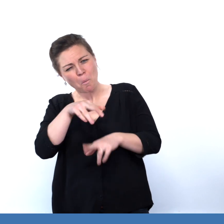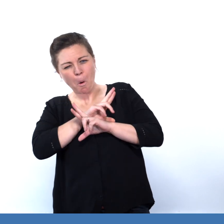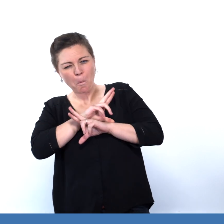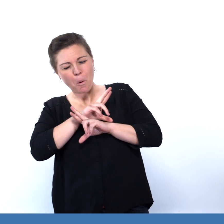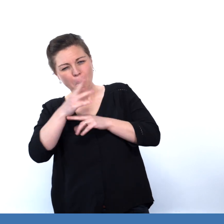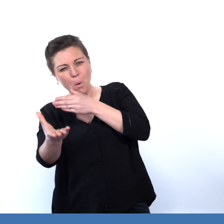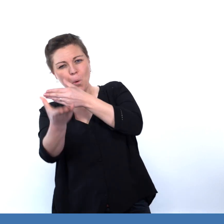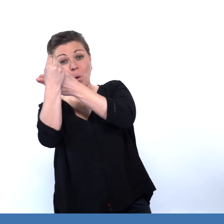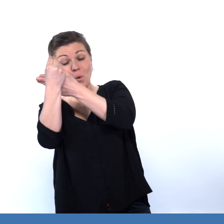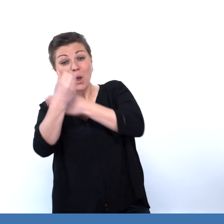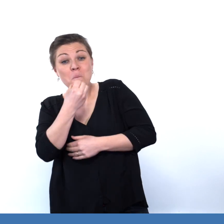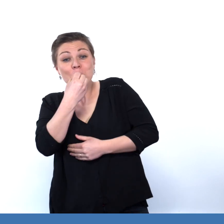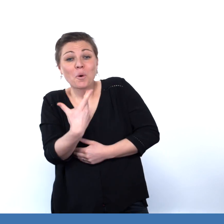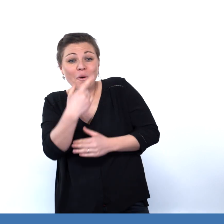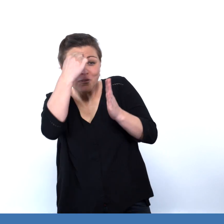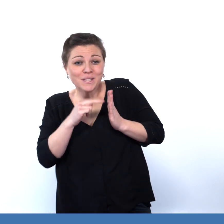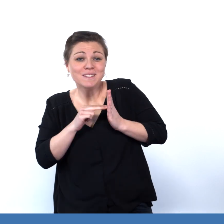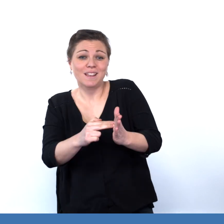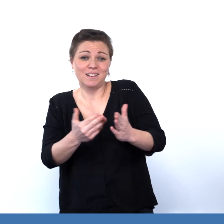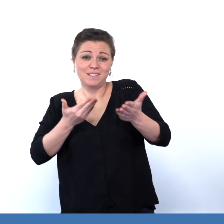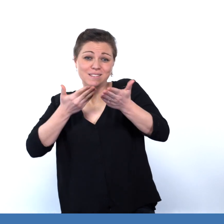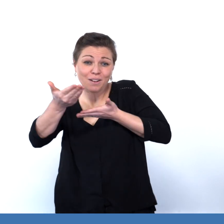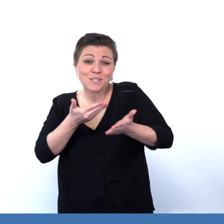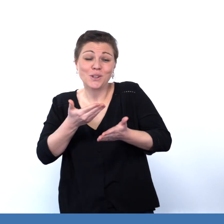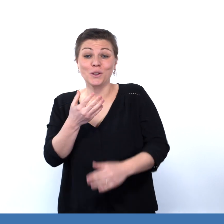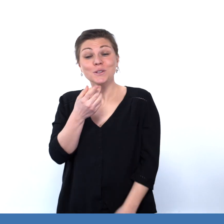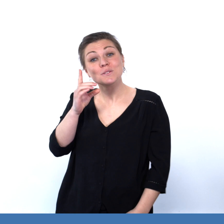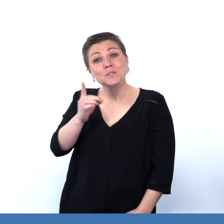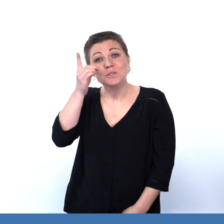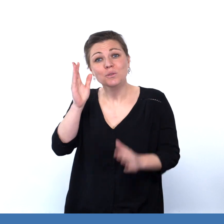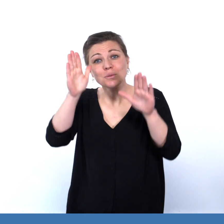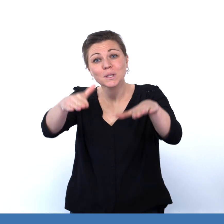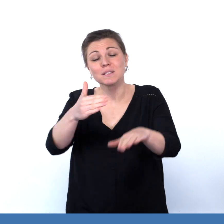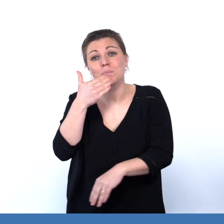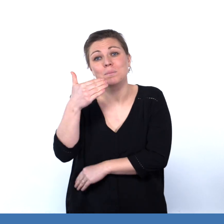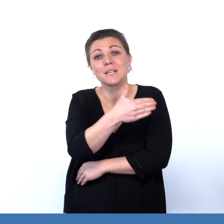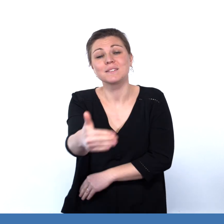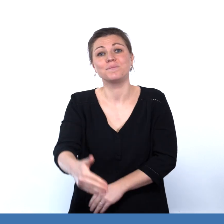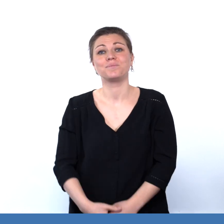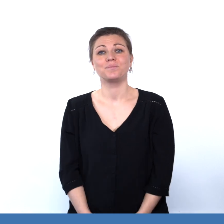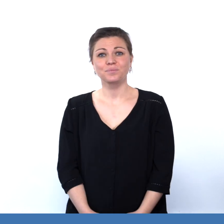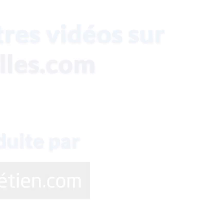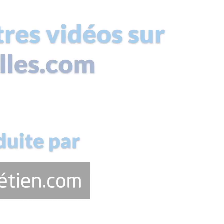mon repos, bon et fidèle serviteur. Que Dieu vous bénisse. Merci à tous.